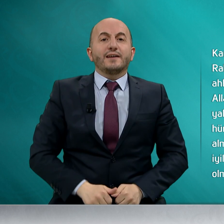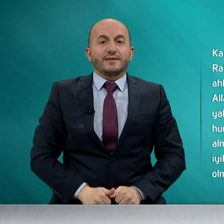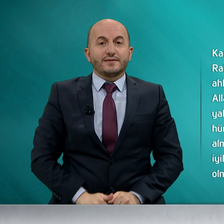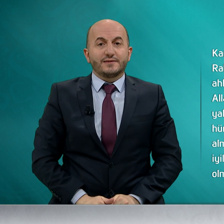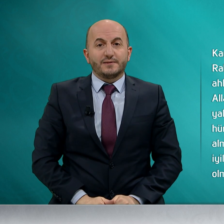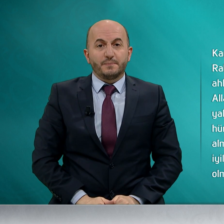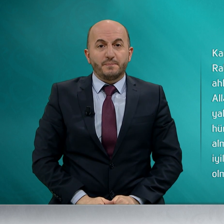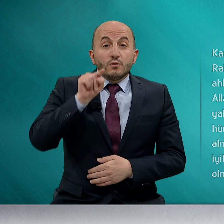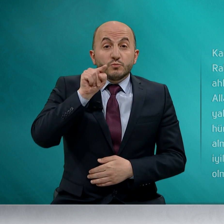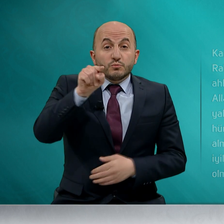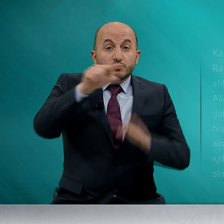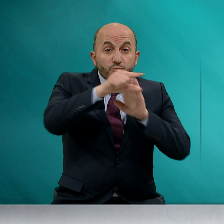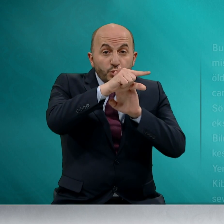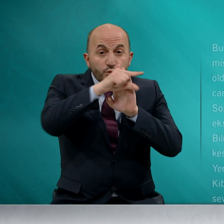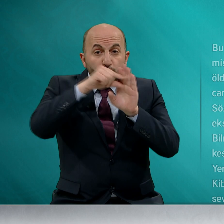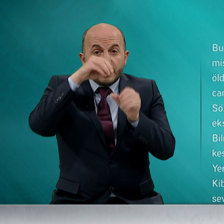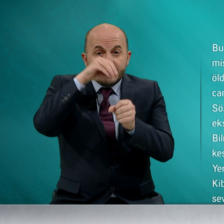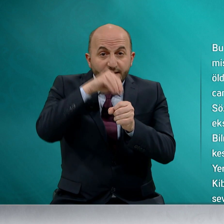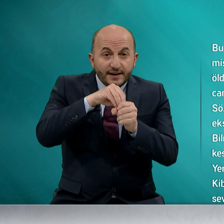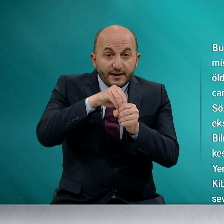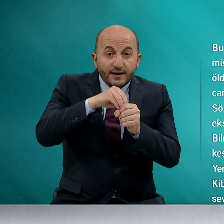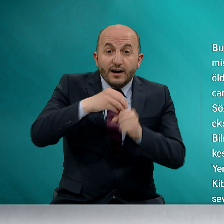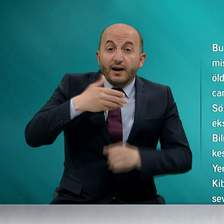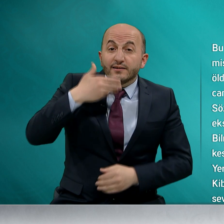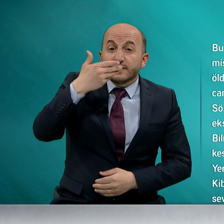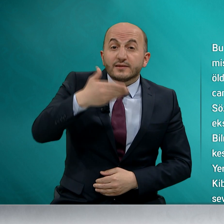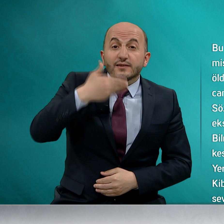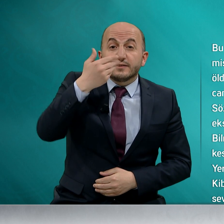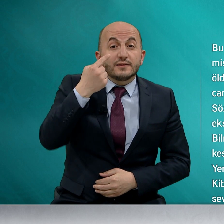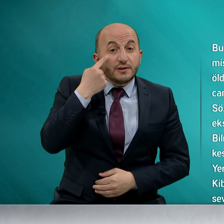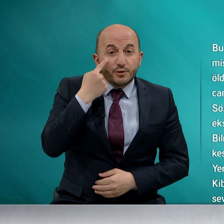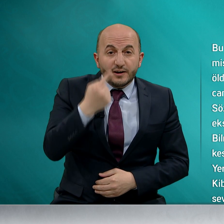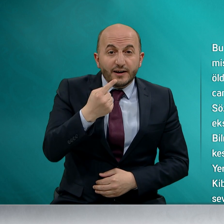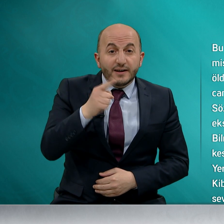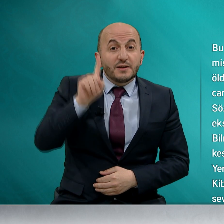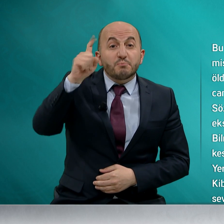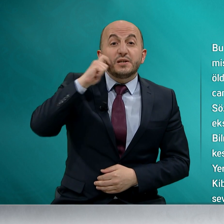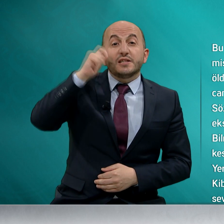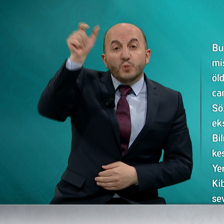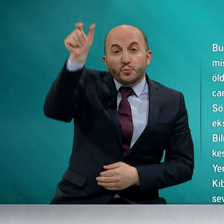eder. Bu surede anlatıldığına göre bir